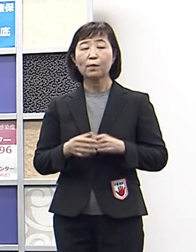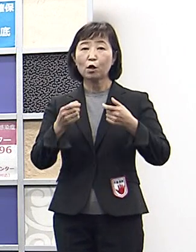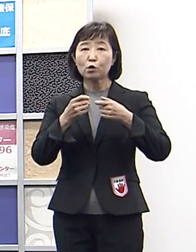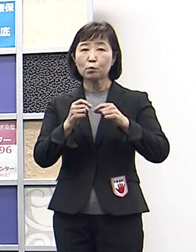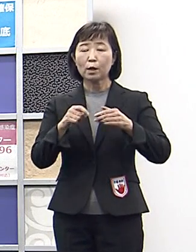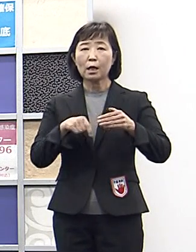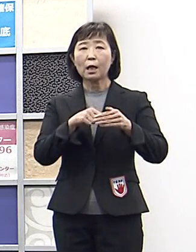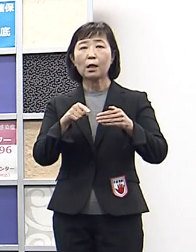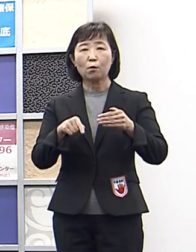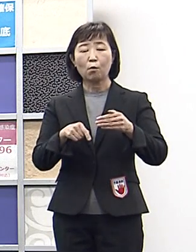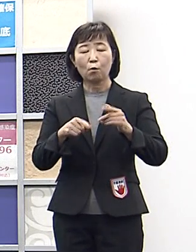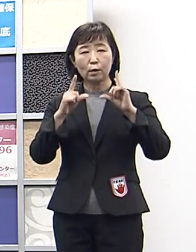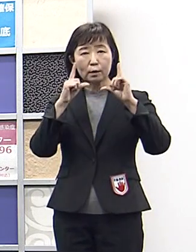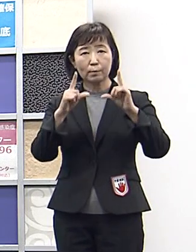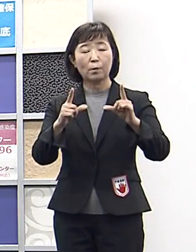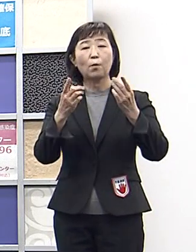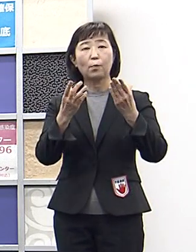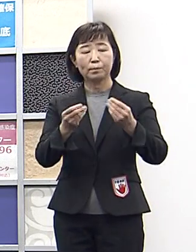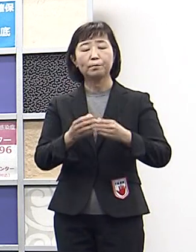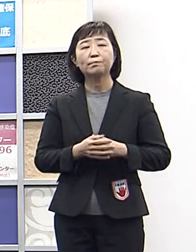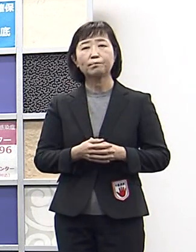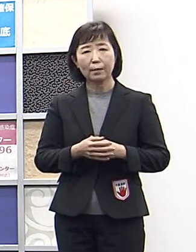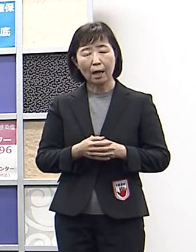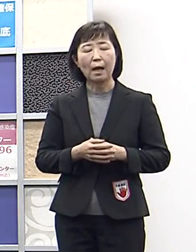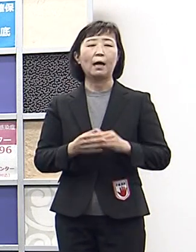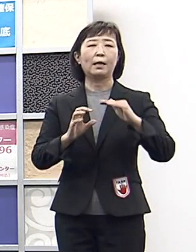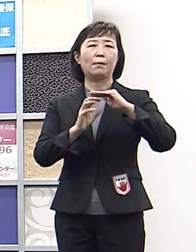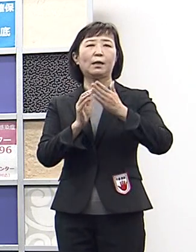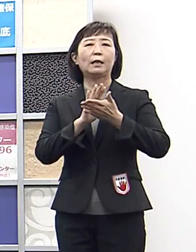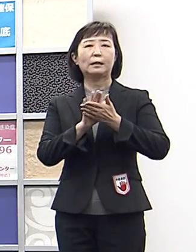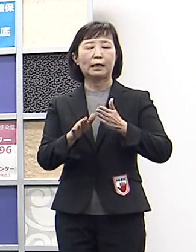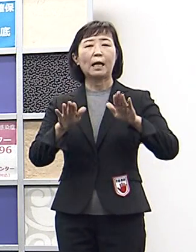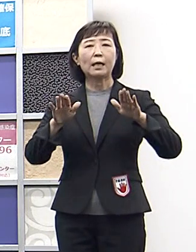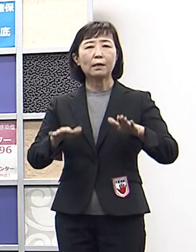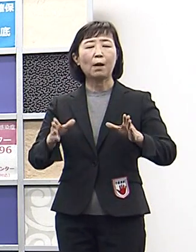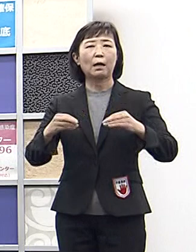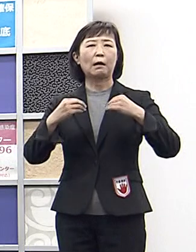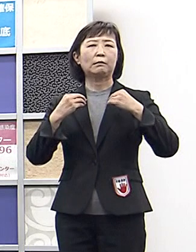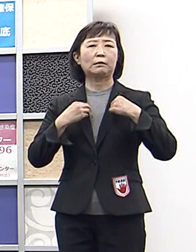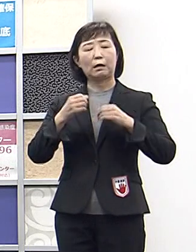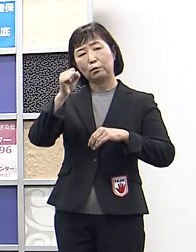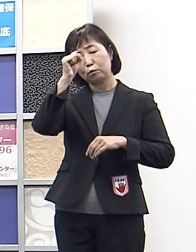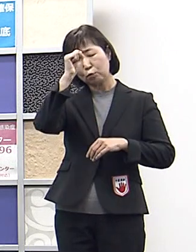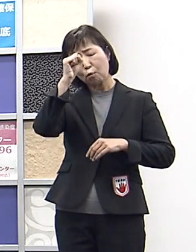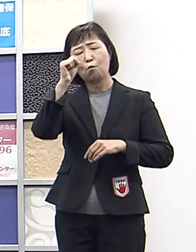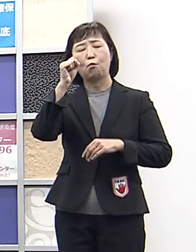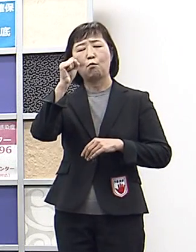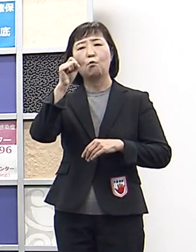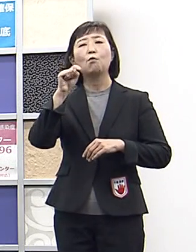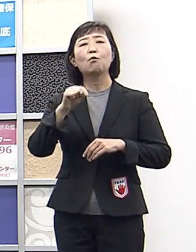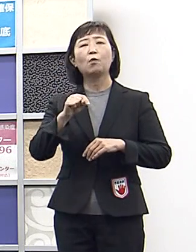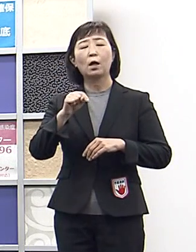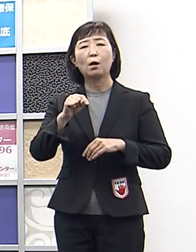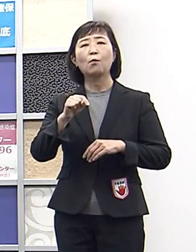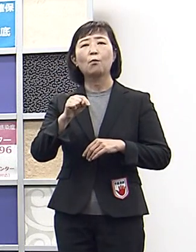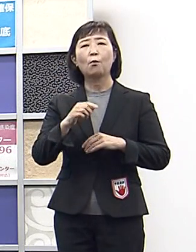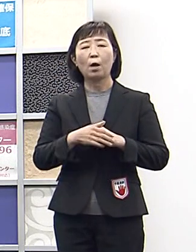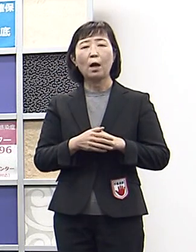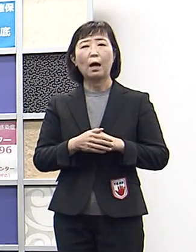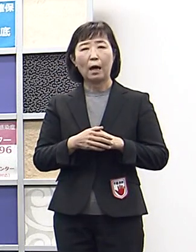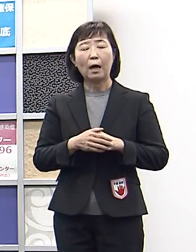詳細以上のとおりでございますご案内のとおり山梨県ですねこの感染症に対しましては振り返りますと